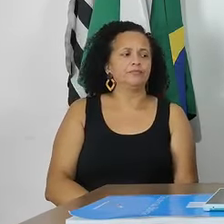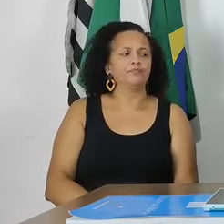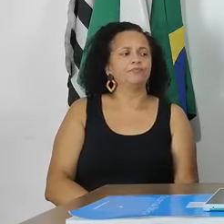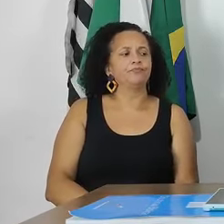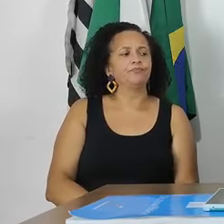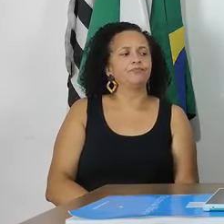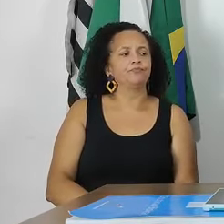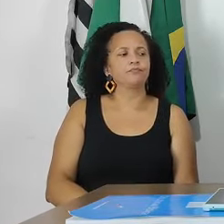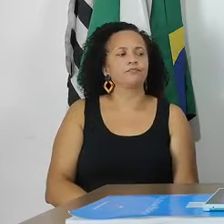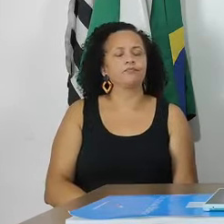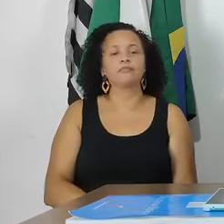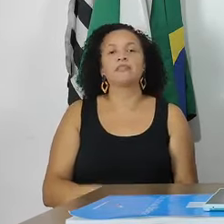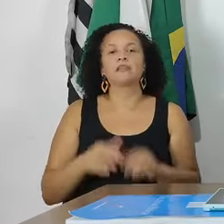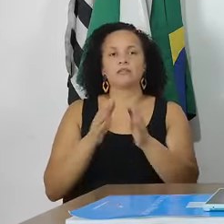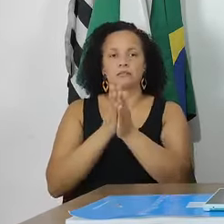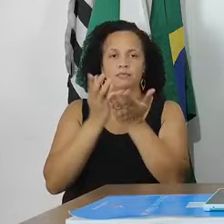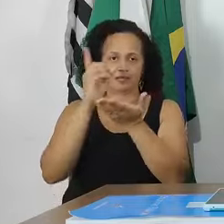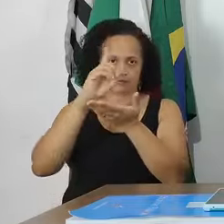de Ruth.